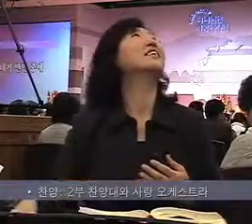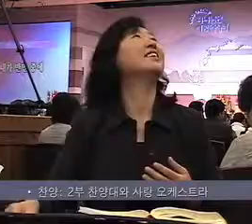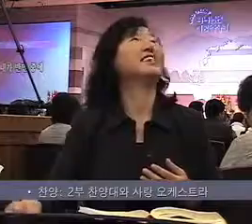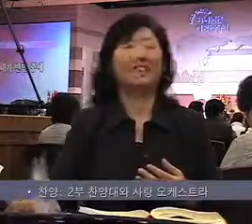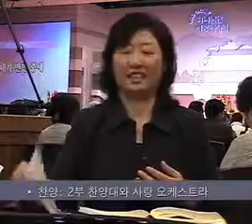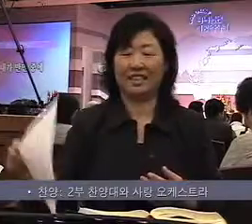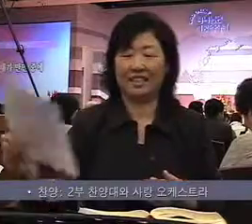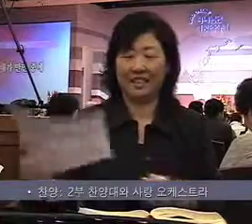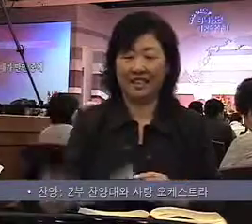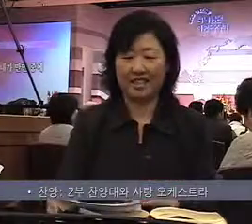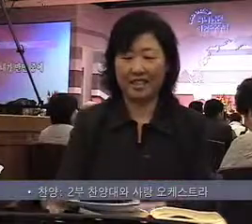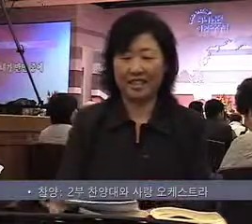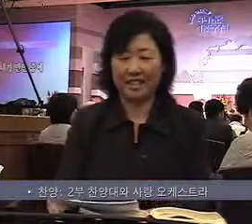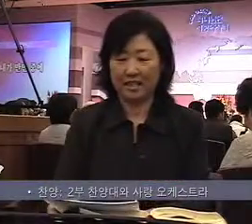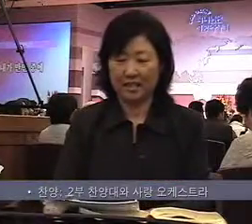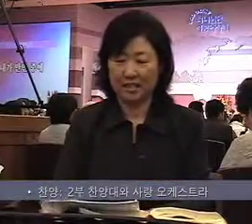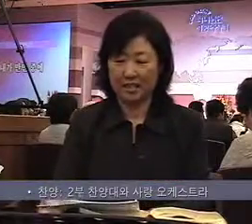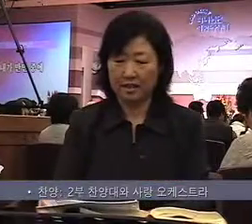높여드리겠습니다.